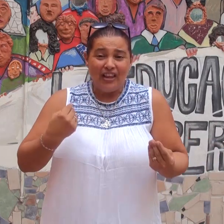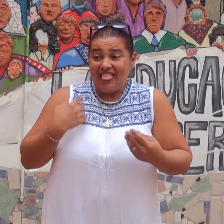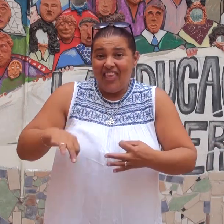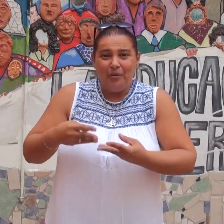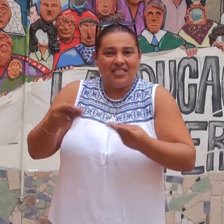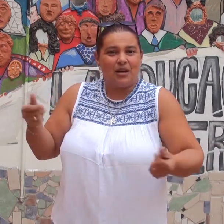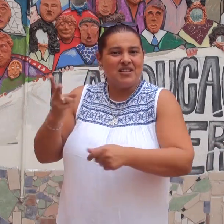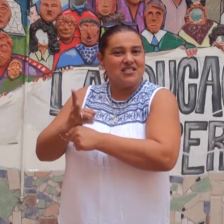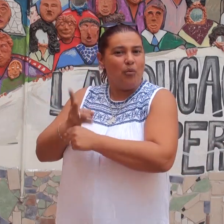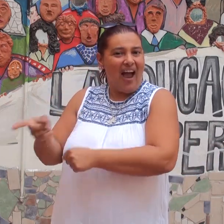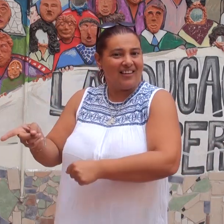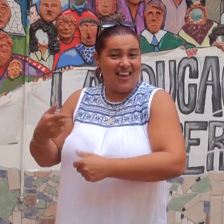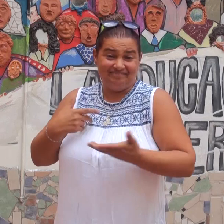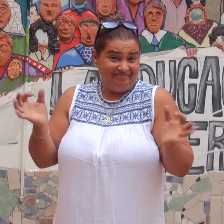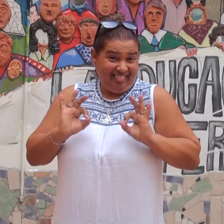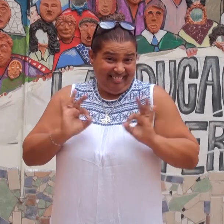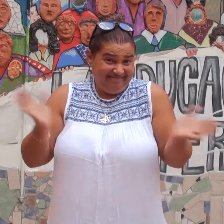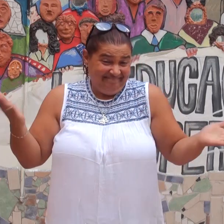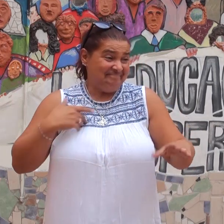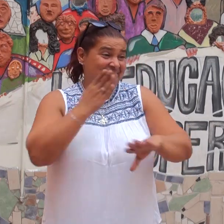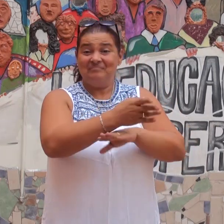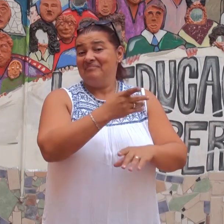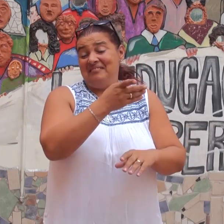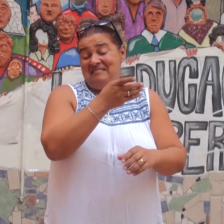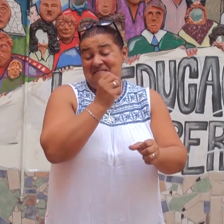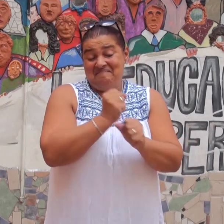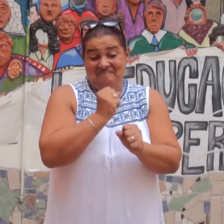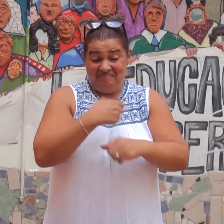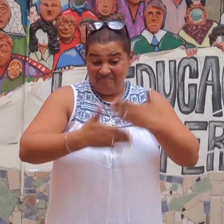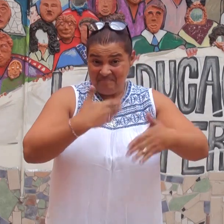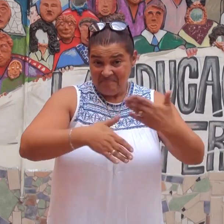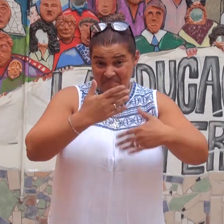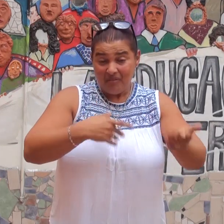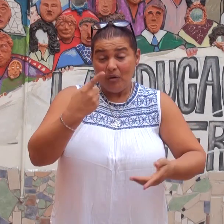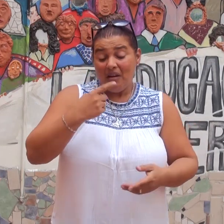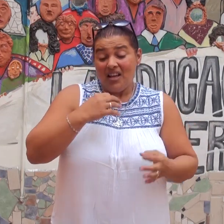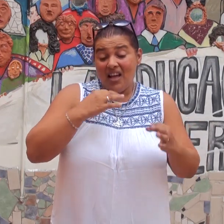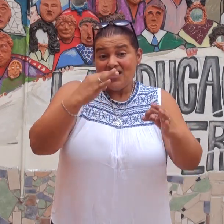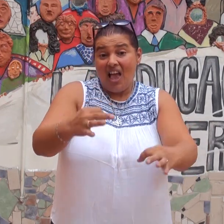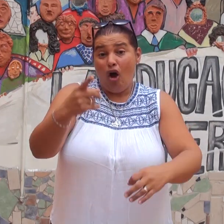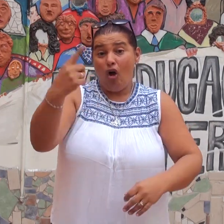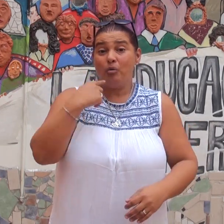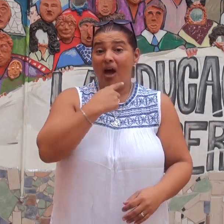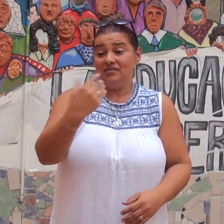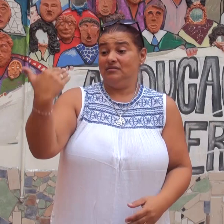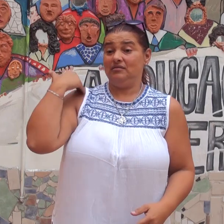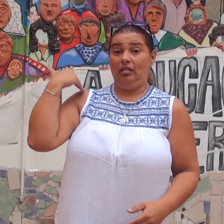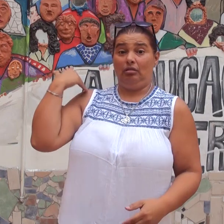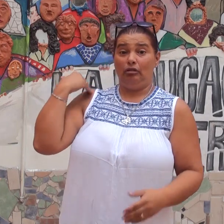imposible. Nunca pensé en ingresar porque primero había que terminar el secundario. Como yo no lo tenía, entré a trabajar. Pasó el tiempo hasta que llegó Juan Drueta y